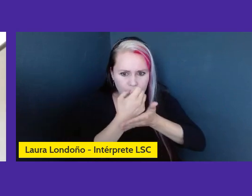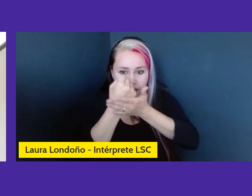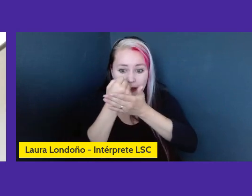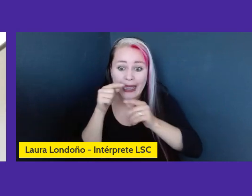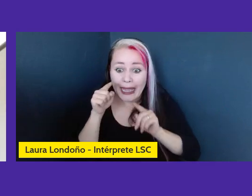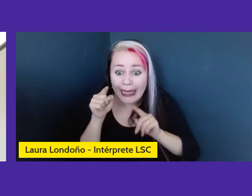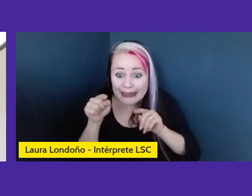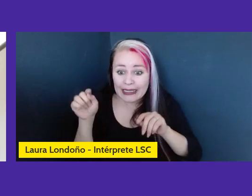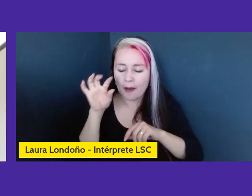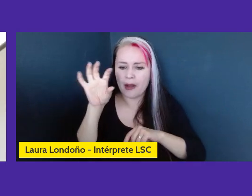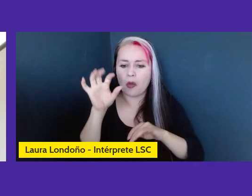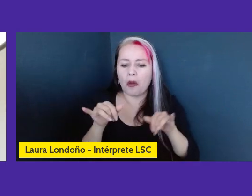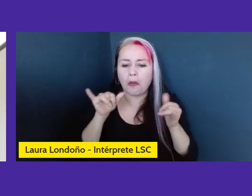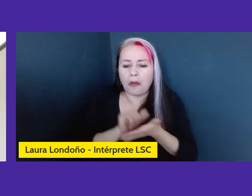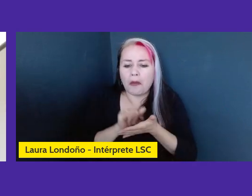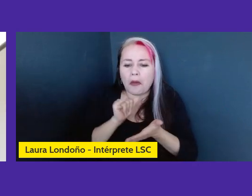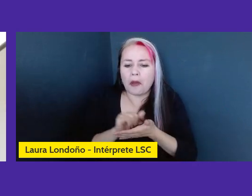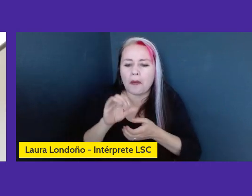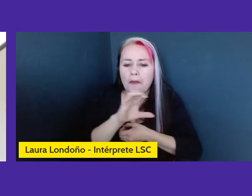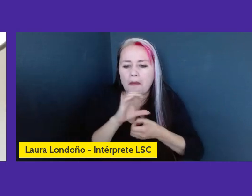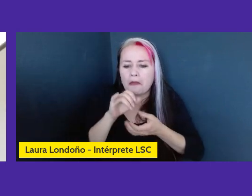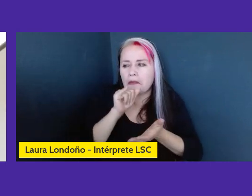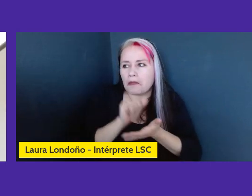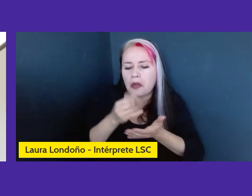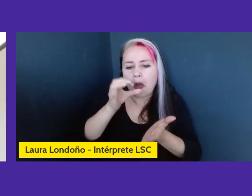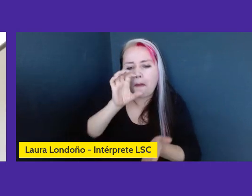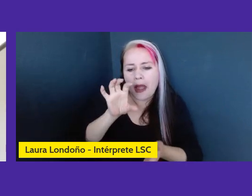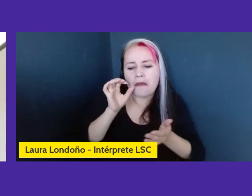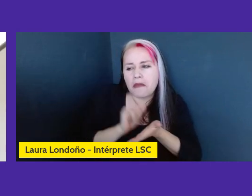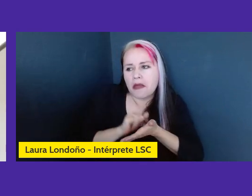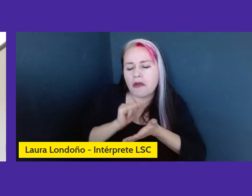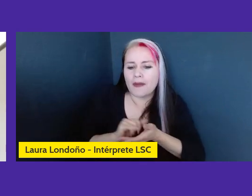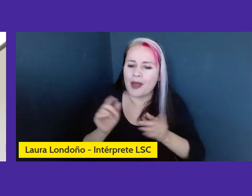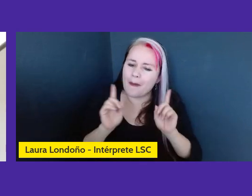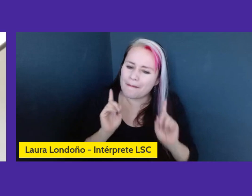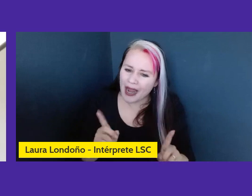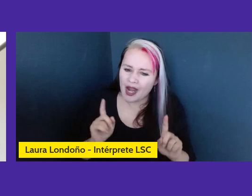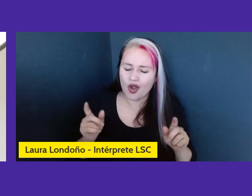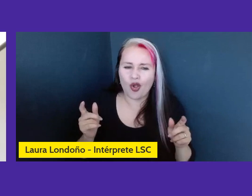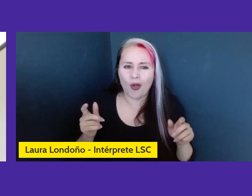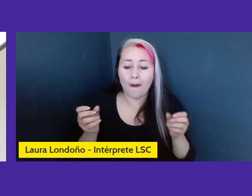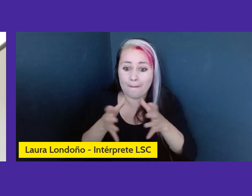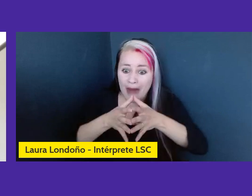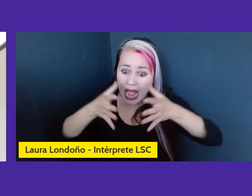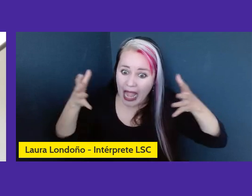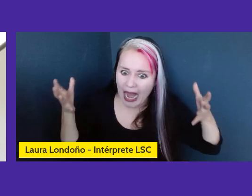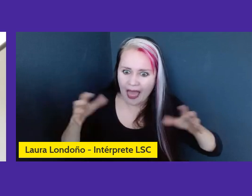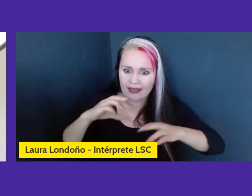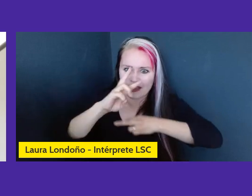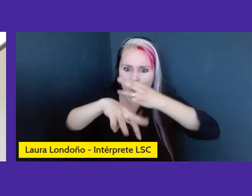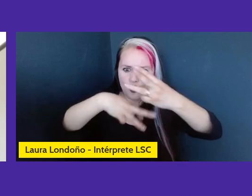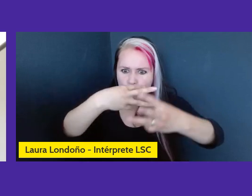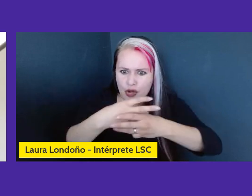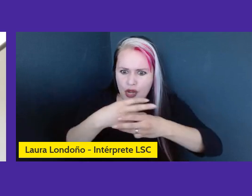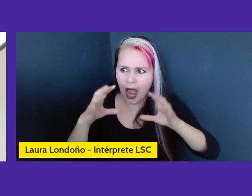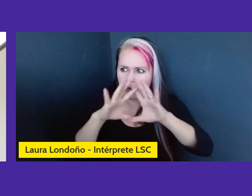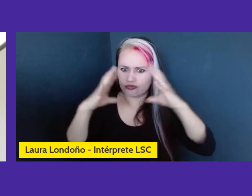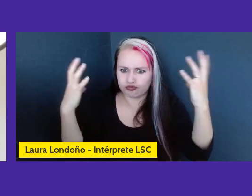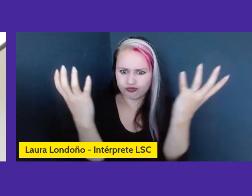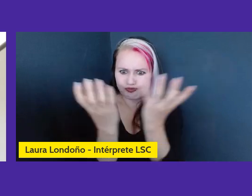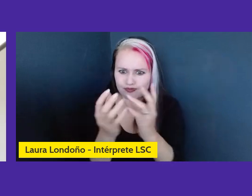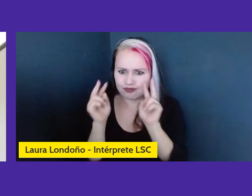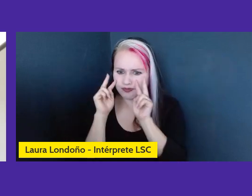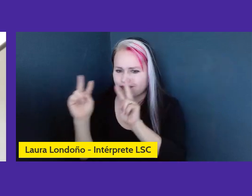película. Pero a la hora de potenciarla, de darle un nivel de calidad, de que tenga jerarquía la peli, me parece que